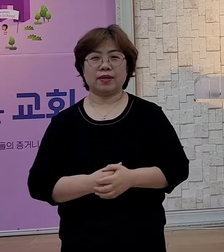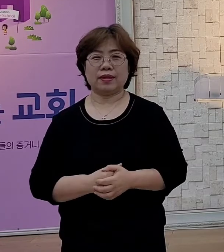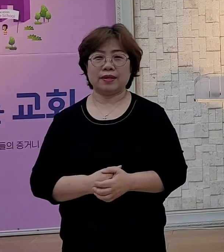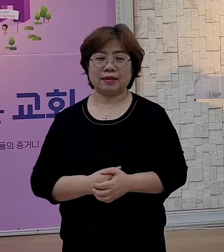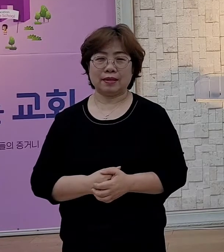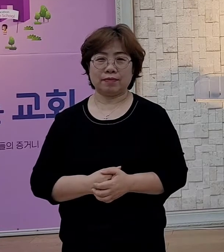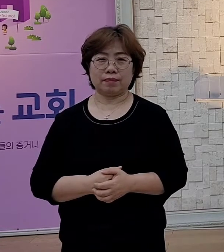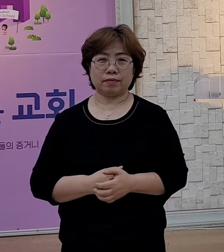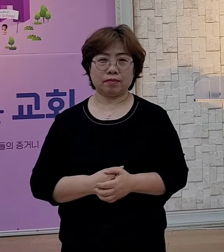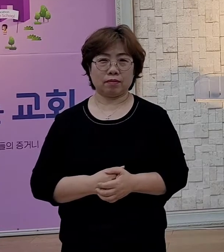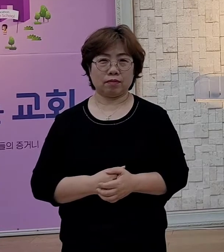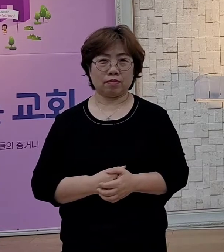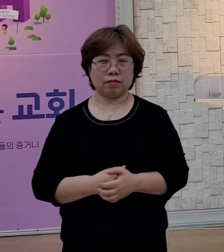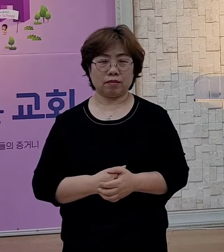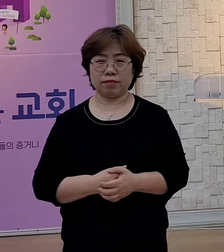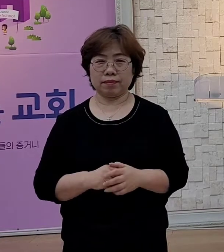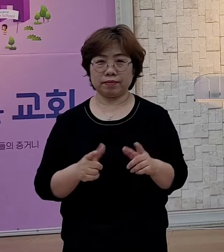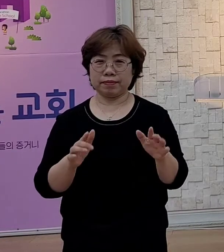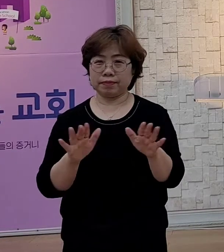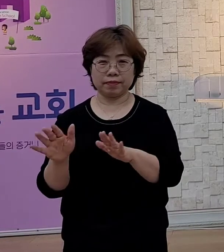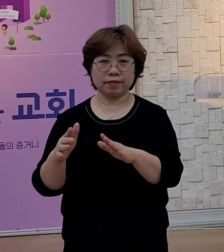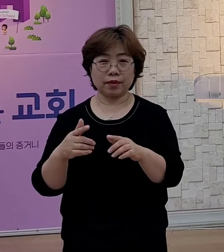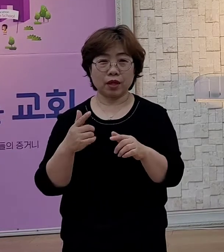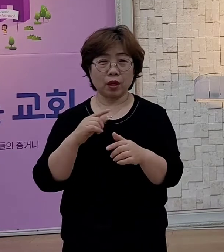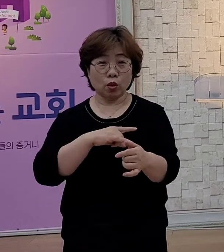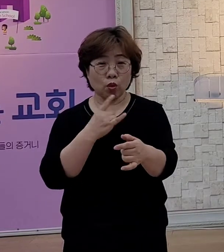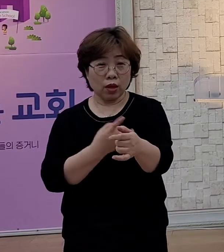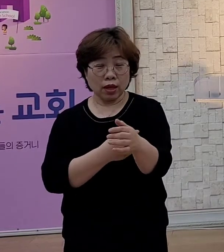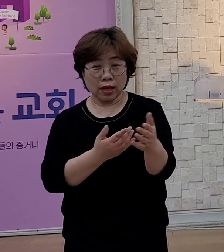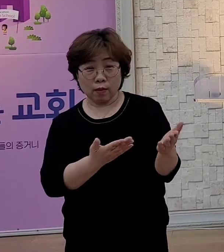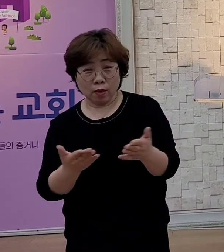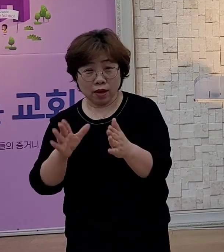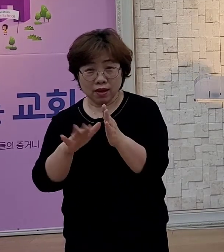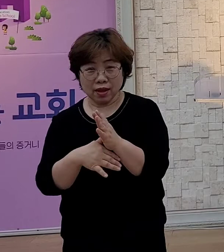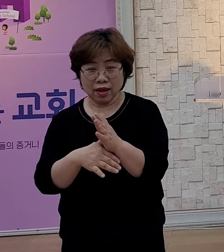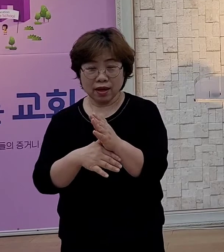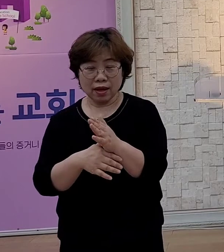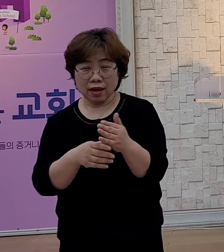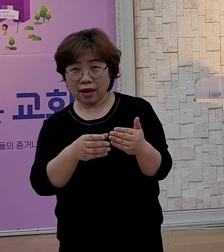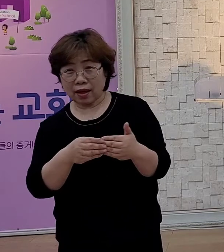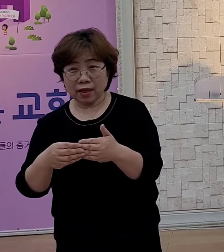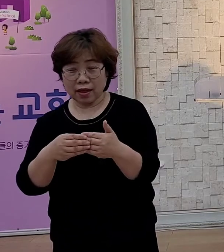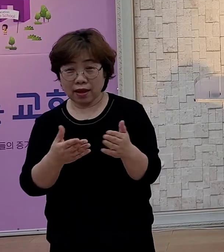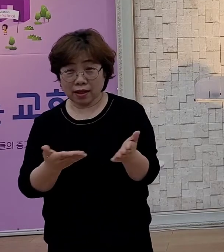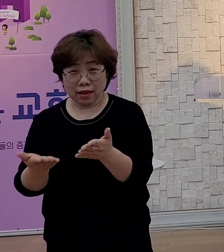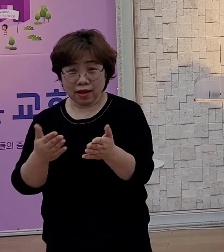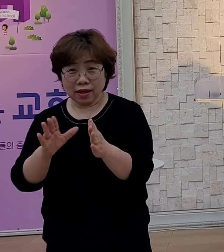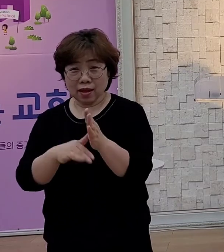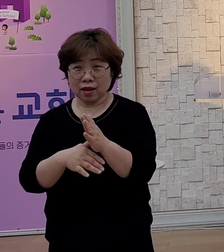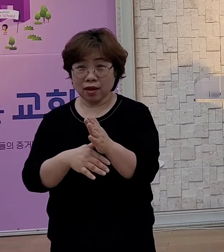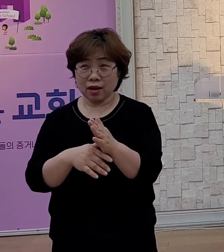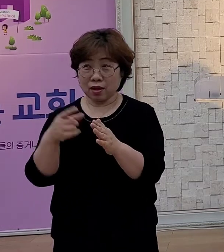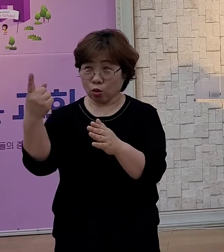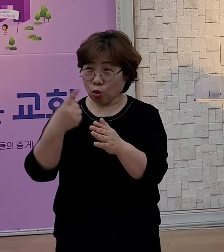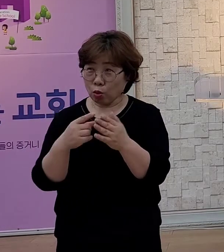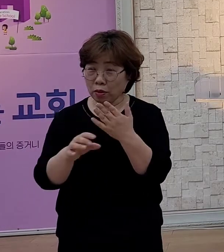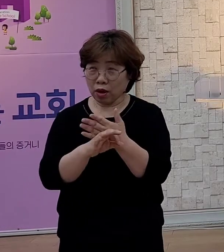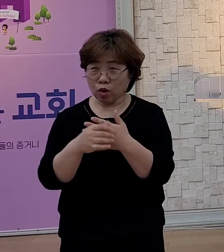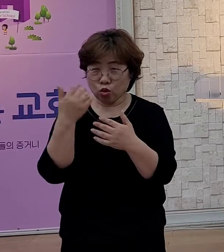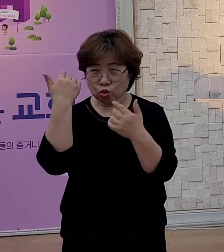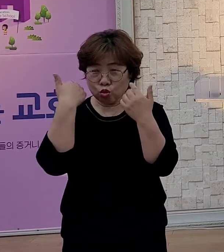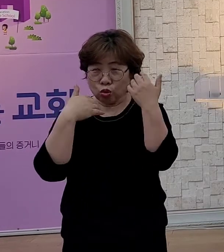것을 단번에 느낀단 말이죠. 어떻게 대접합니까? 그 사람을 귀빈석에